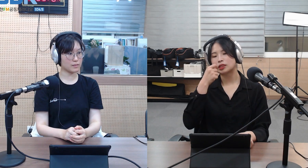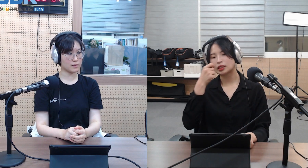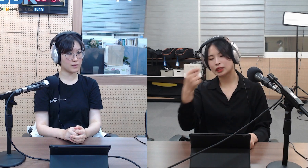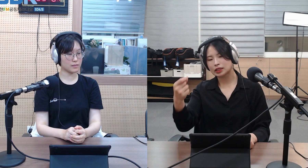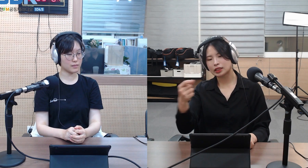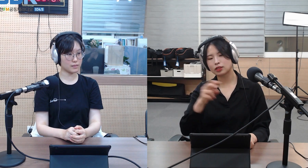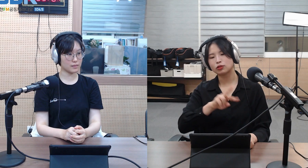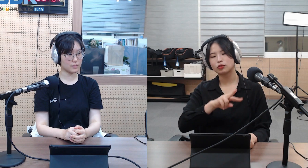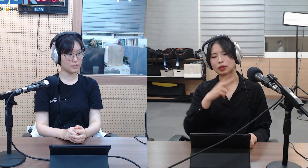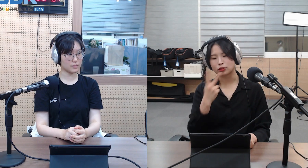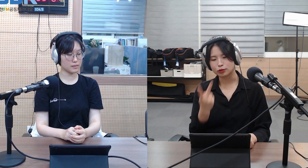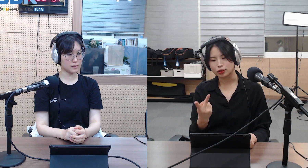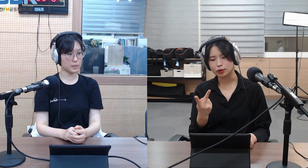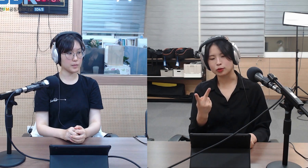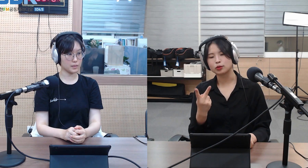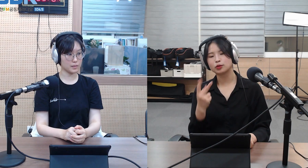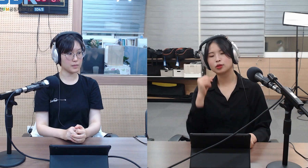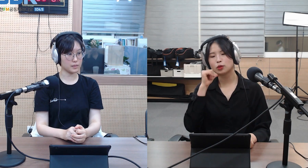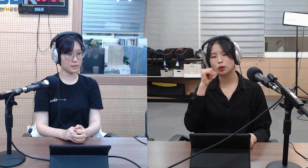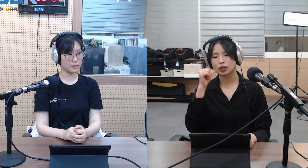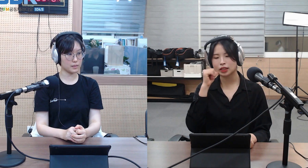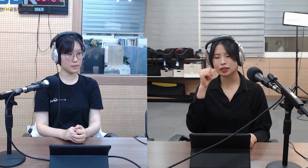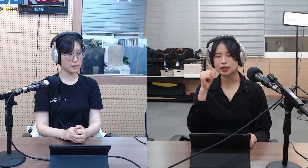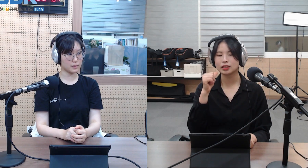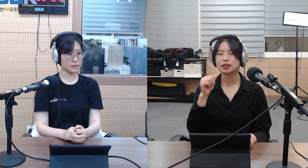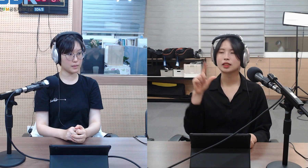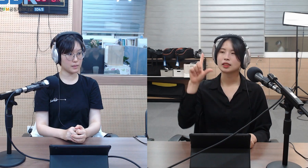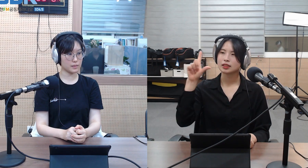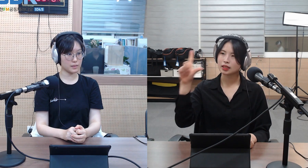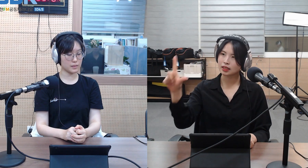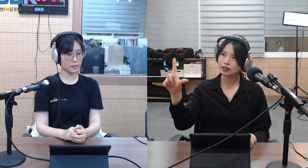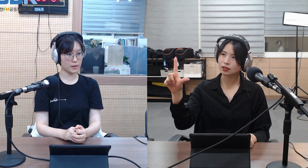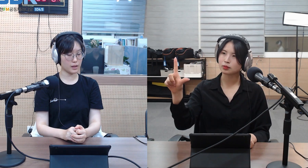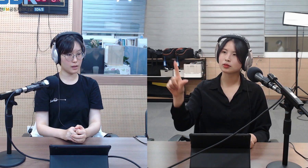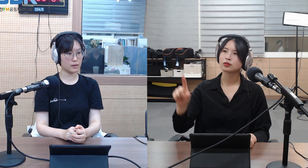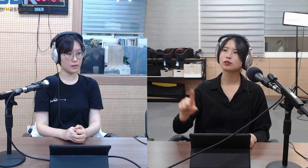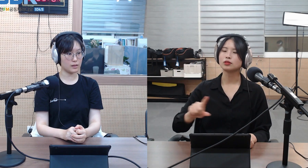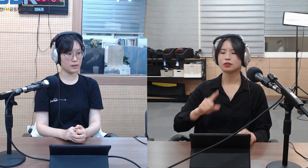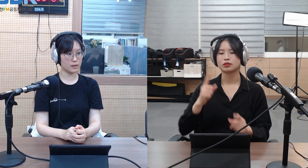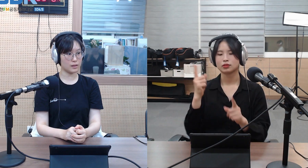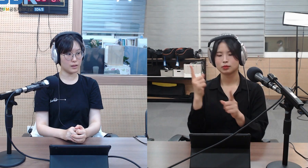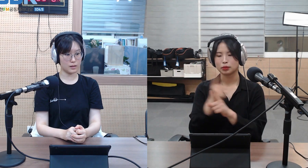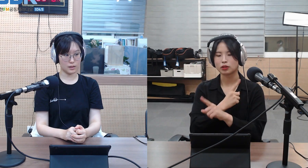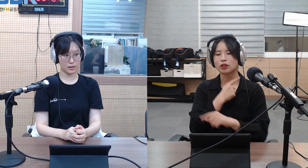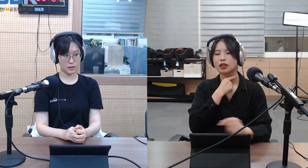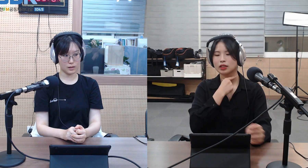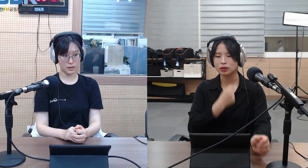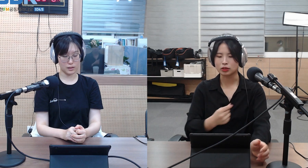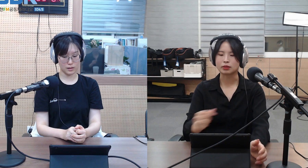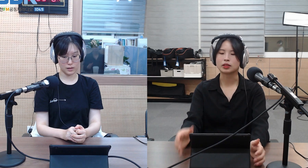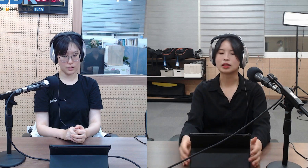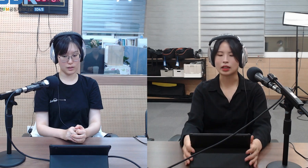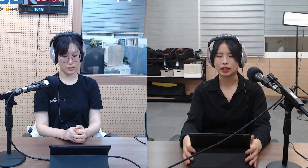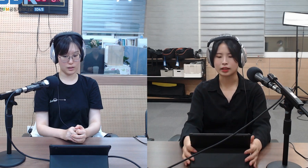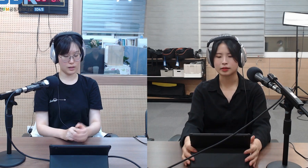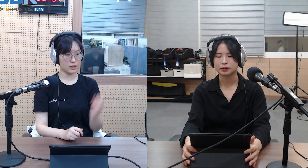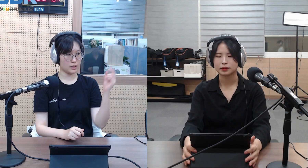치즈 스틱으로 바꿔주시고 콜라는 사이즈업으로 변경하길 원합니다.